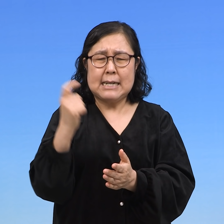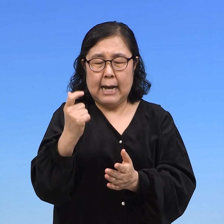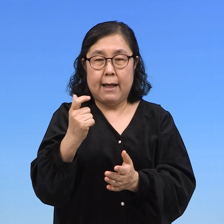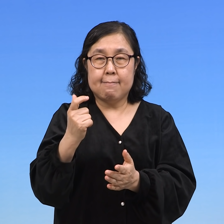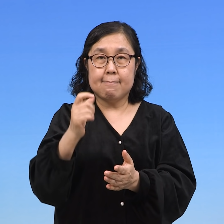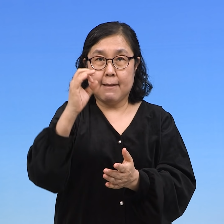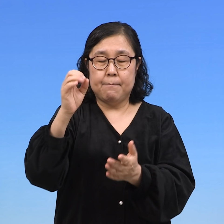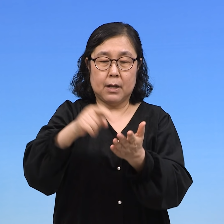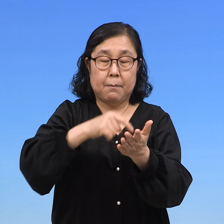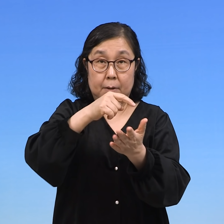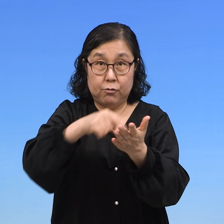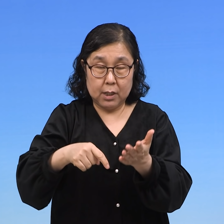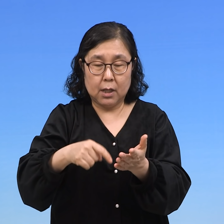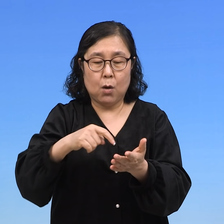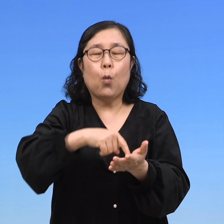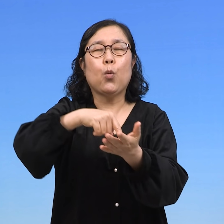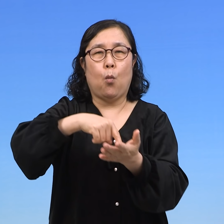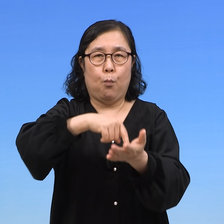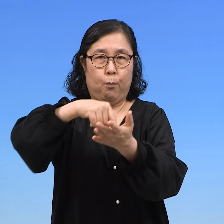바로 이 고독의 문제라 생각합니다